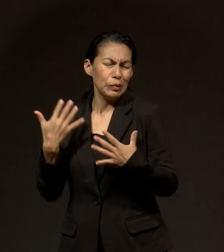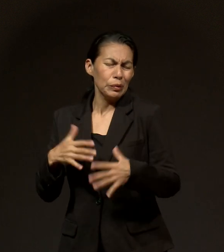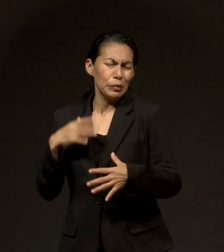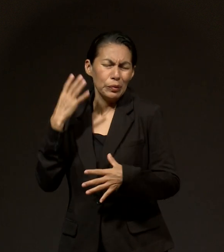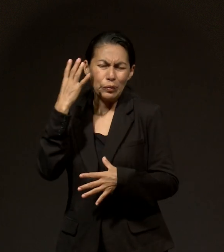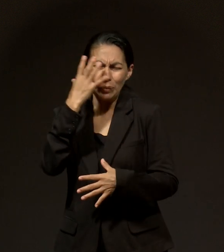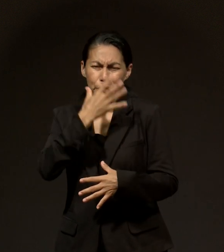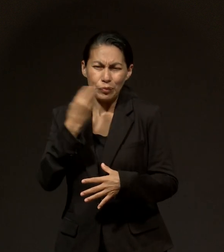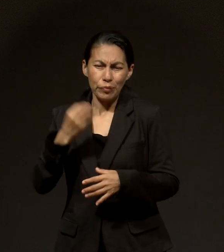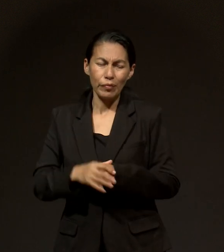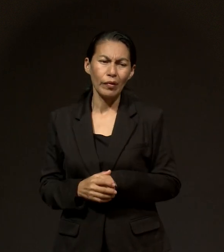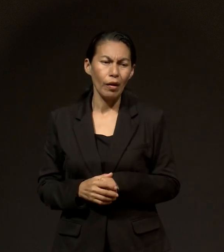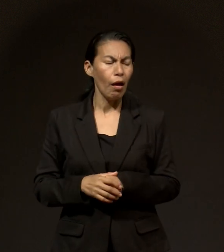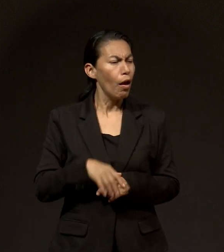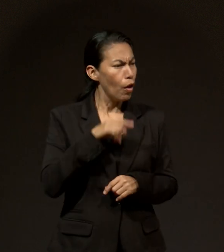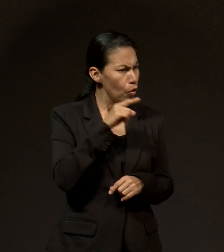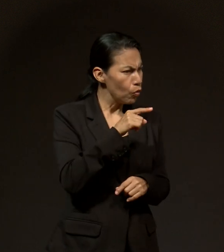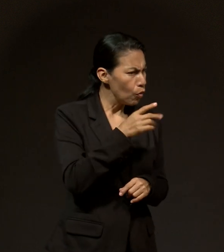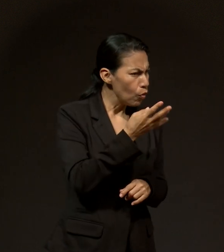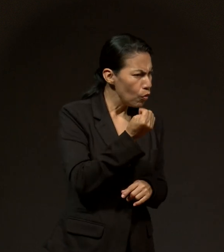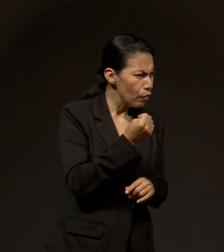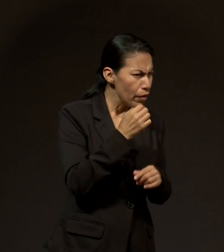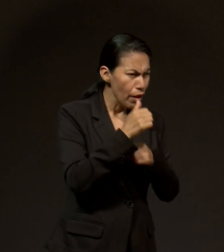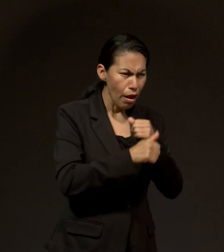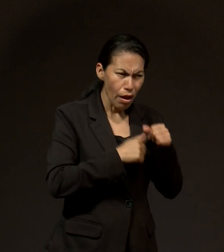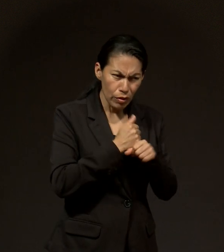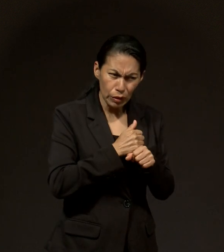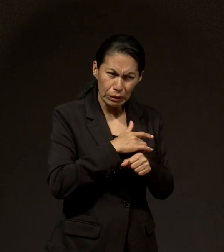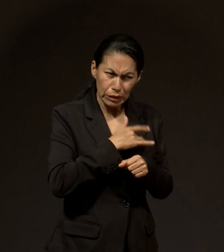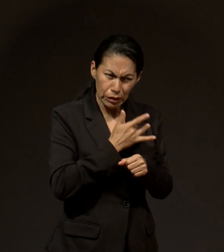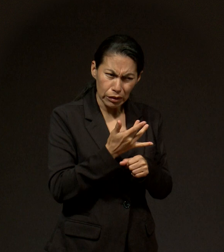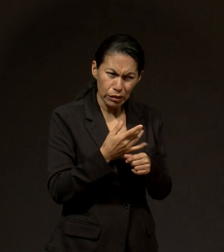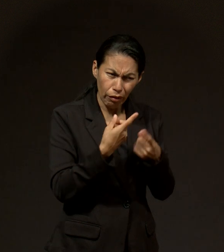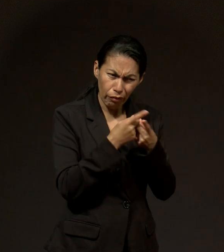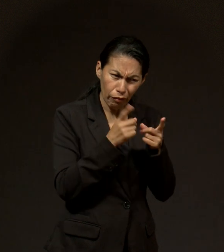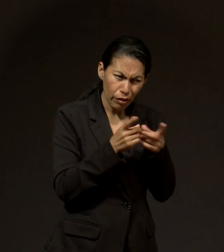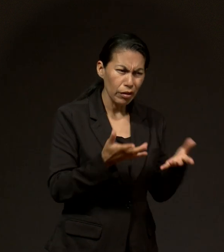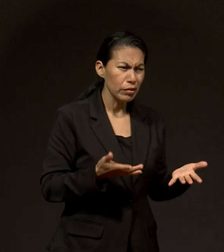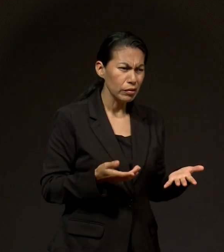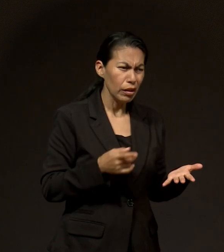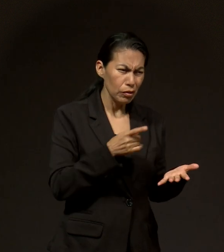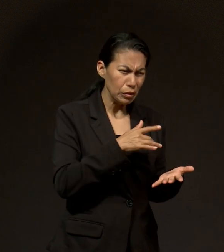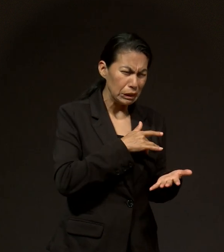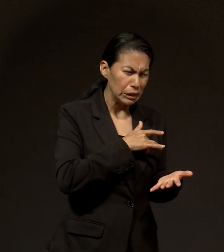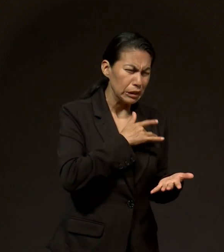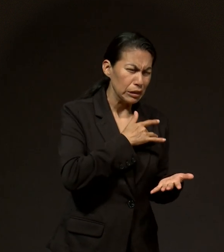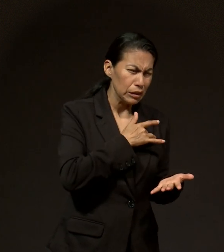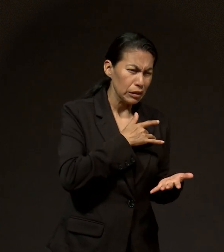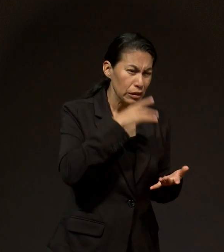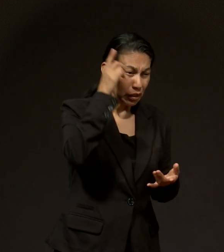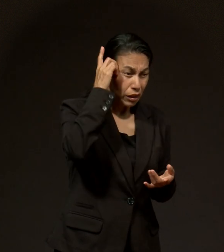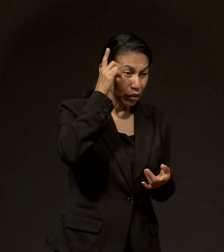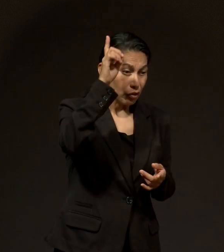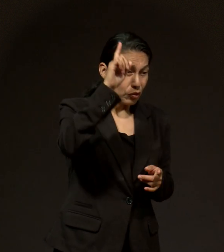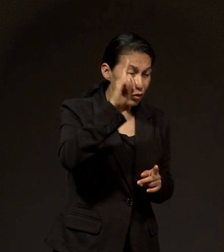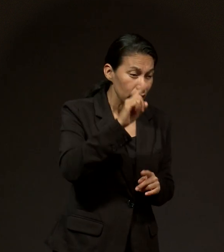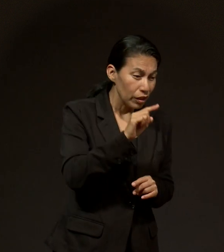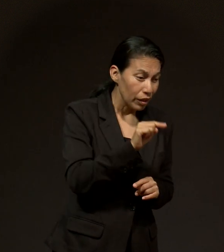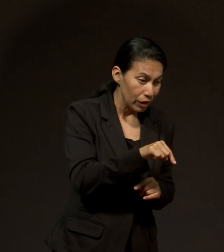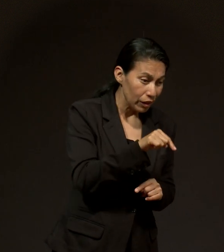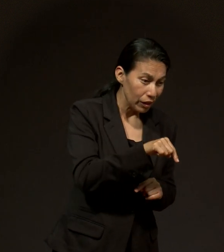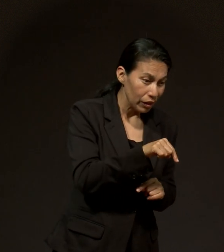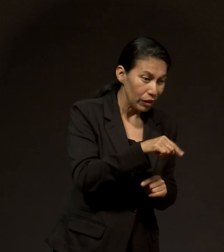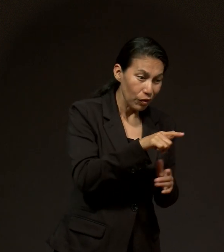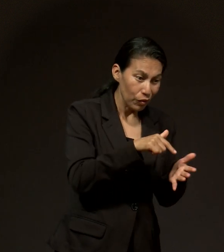edad sentiste diferencia. ¿Tuviste esa, digamos, sensación de que